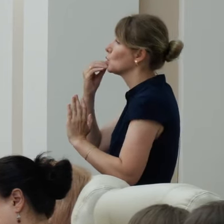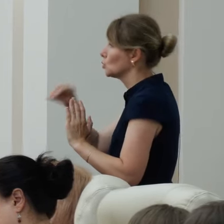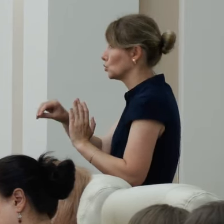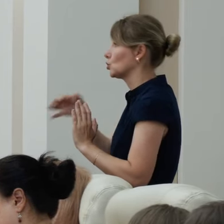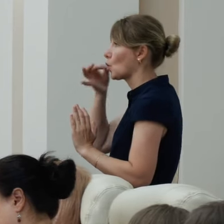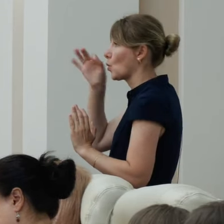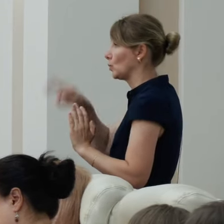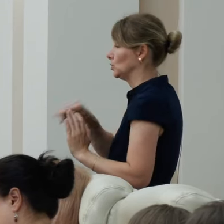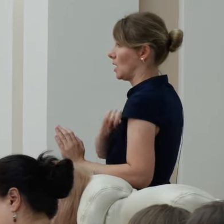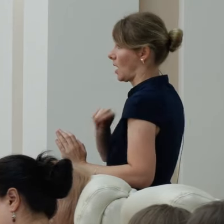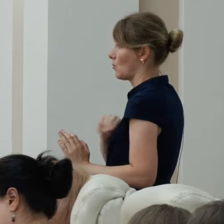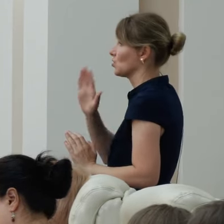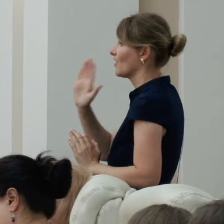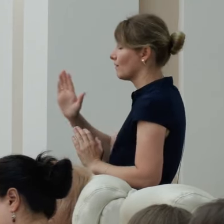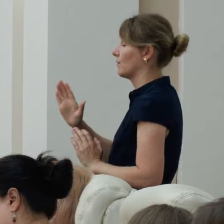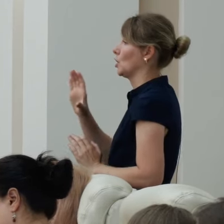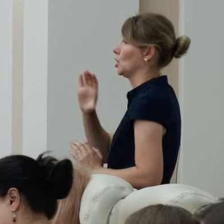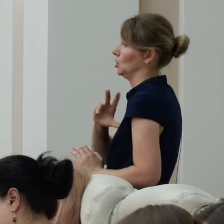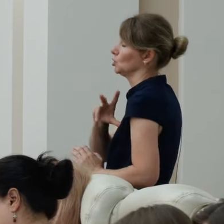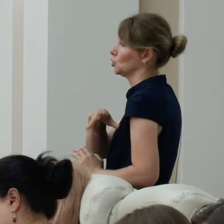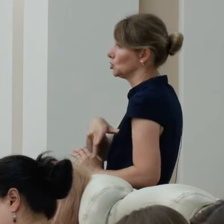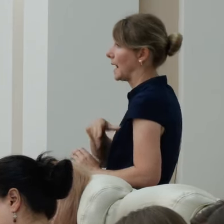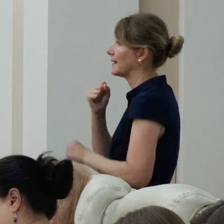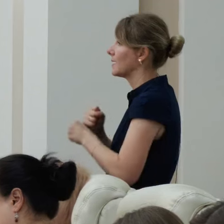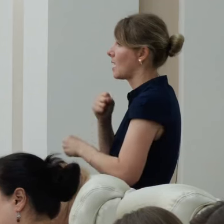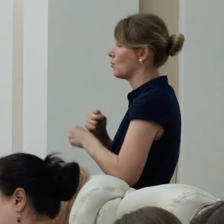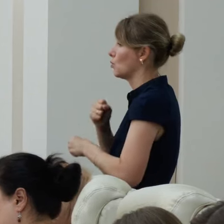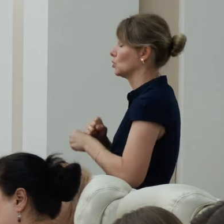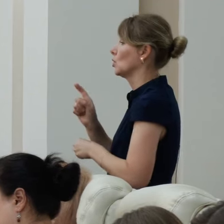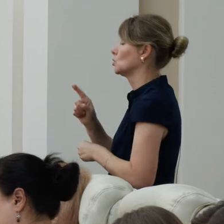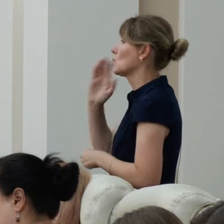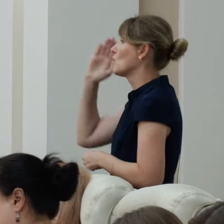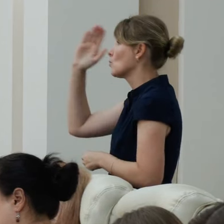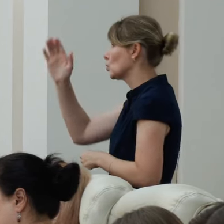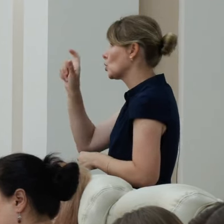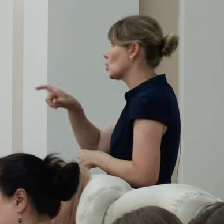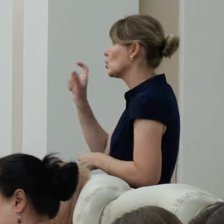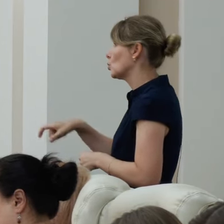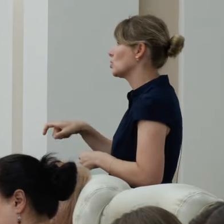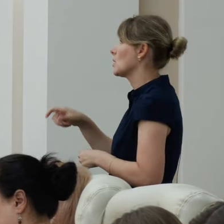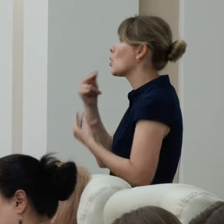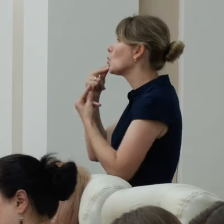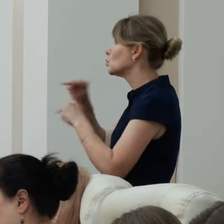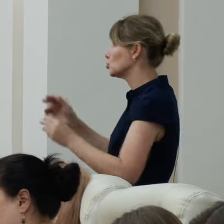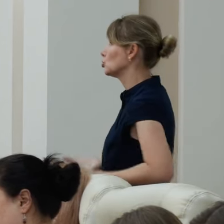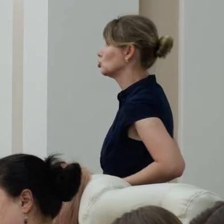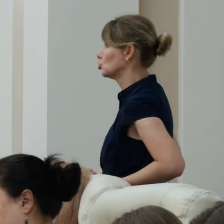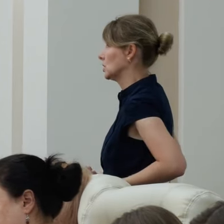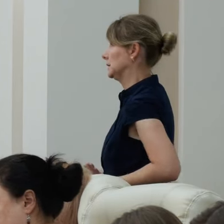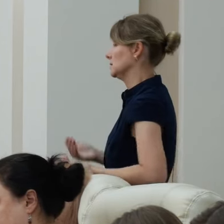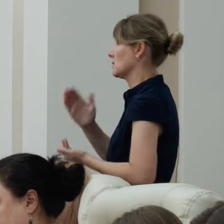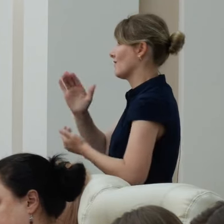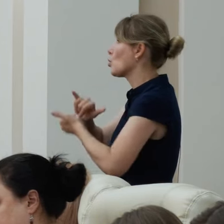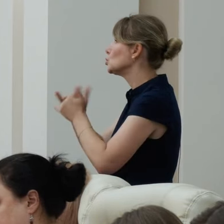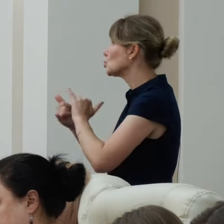în asistența socială, care să conducă la un acces mai bun a populației vulnerabile la servicii